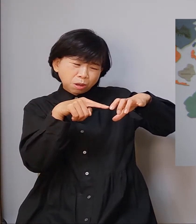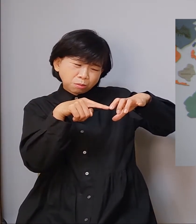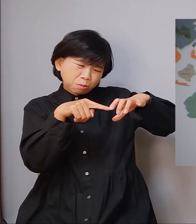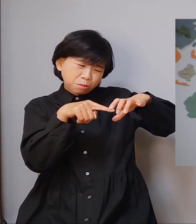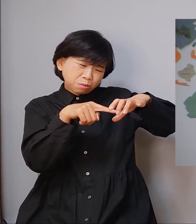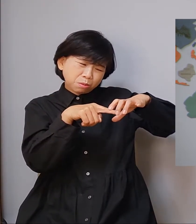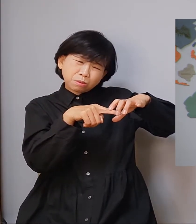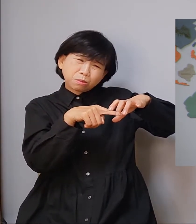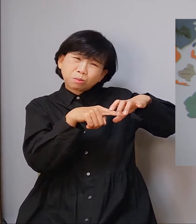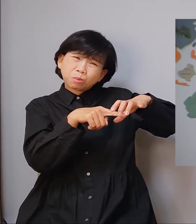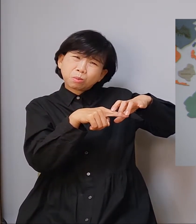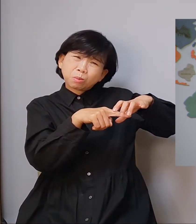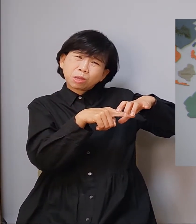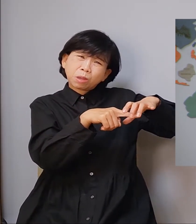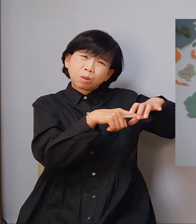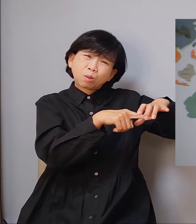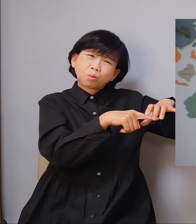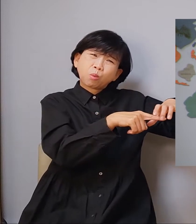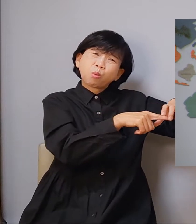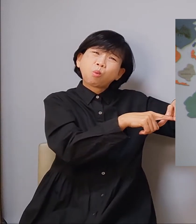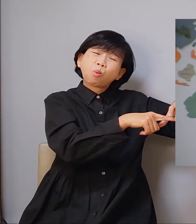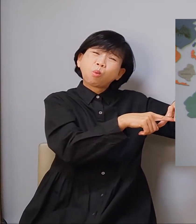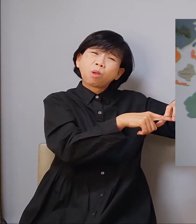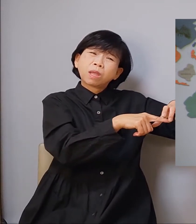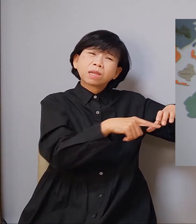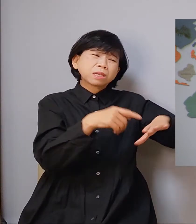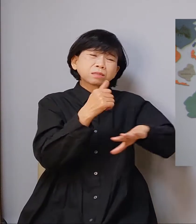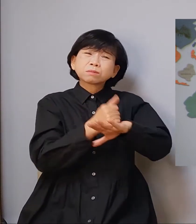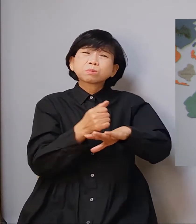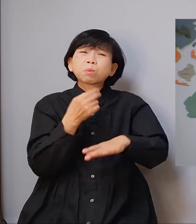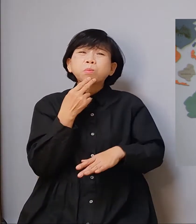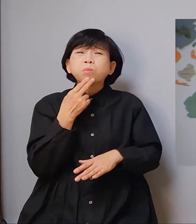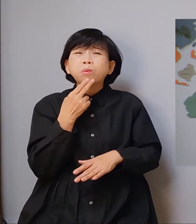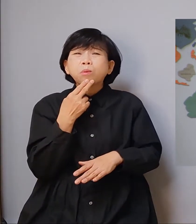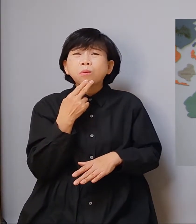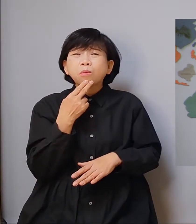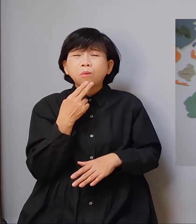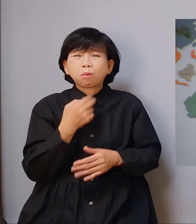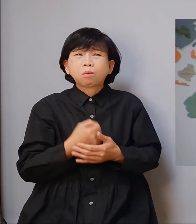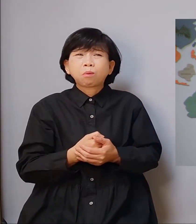터널인가 동굴인가 혼란스럽기까지